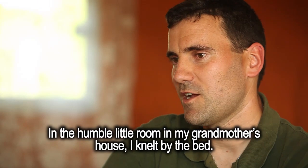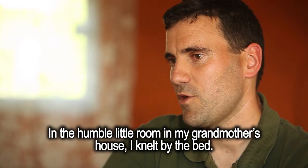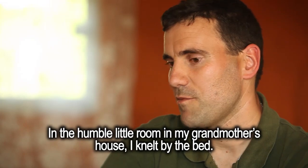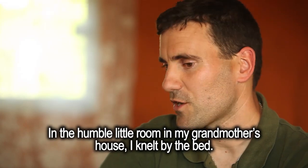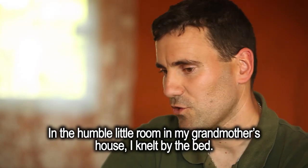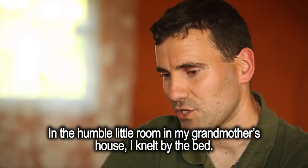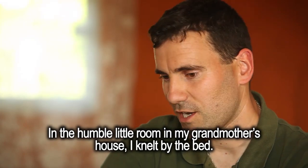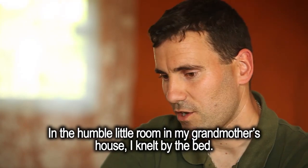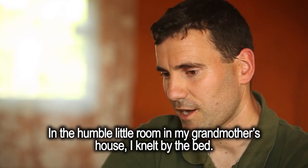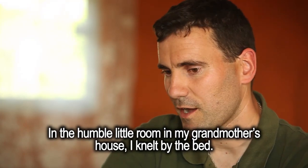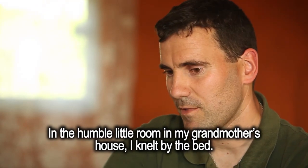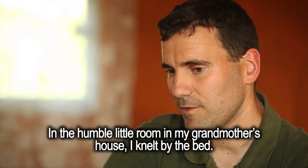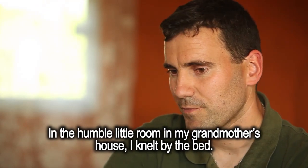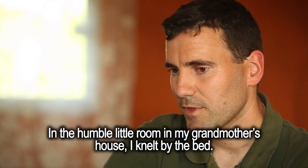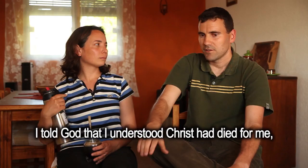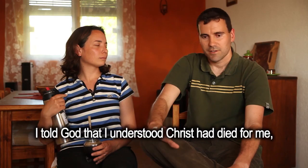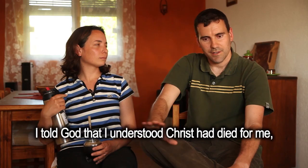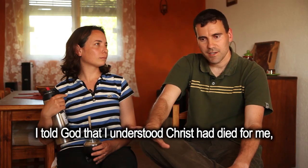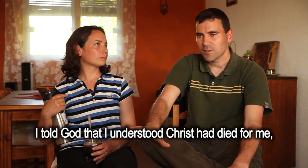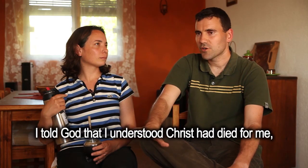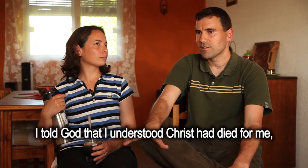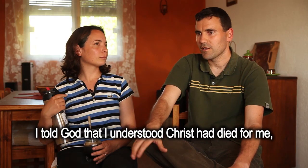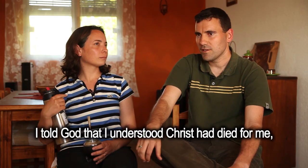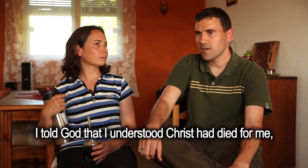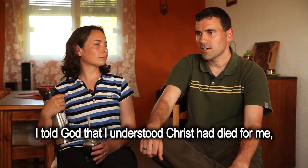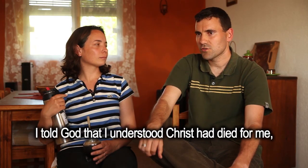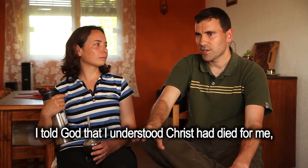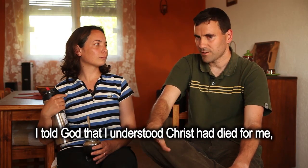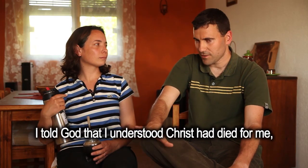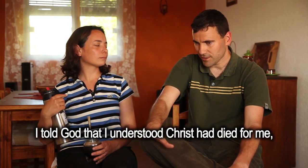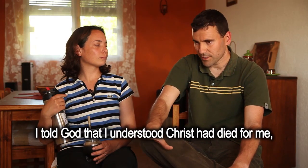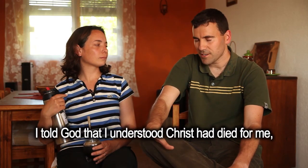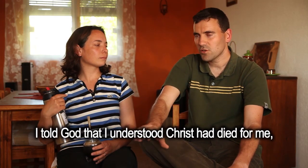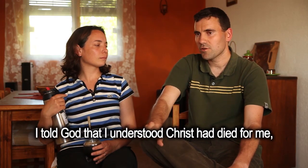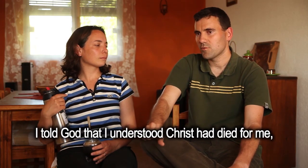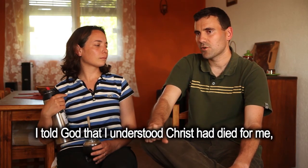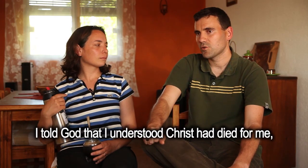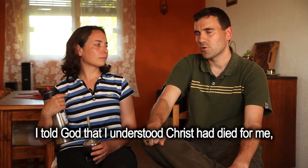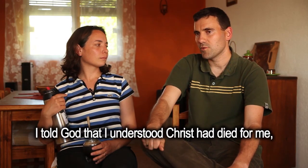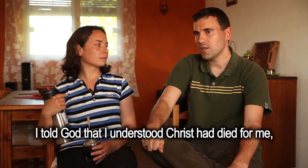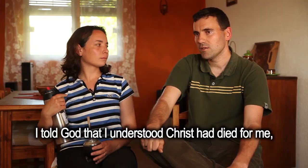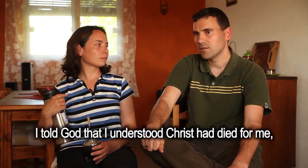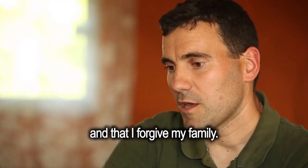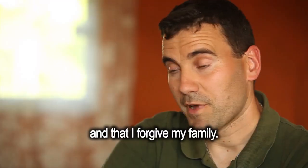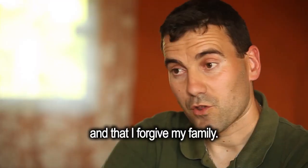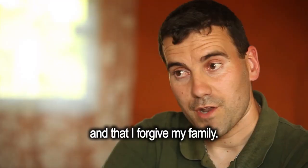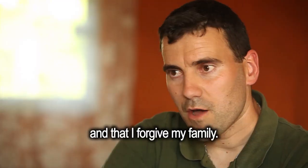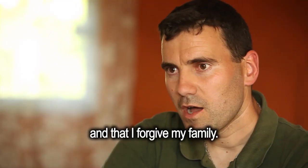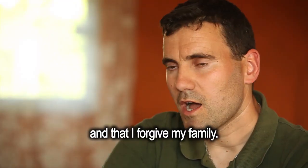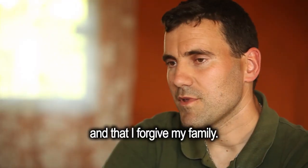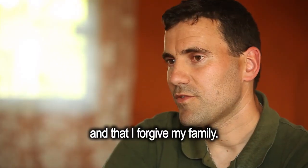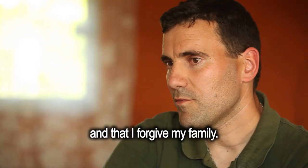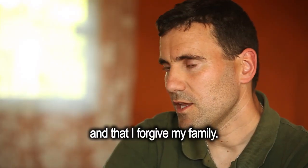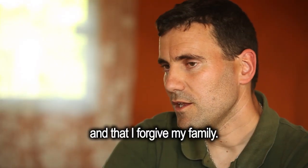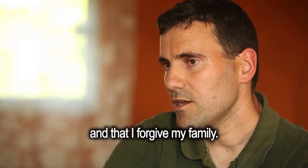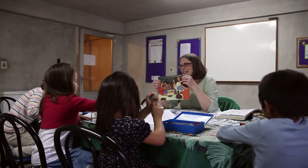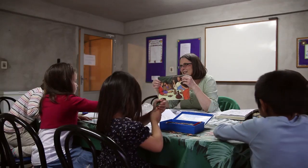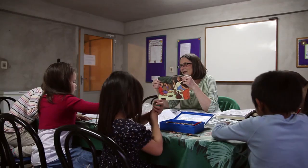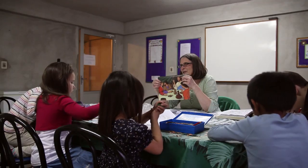abuela, me arrodillé a la cama, le dije a Dios que entendía eso, que entendía que Cristo había muerto por mí, que perdonaba a mi familia. My